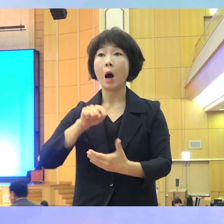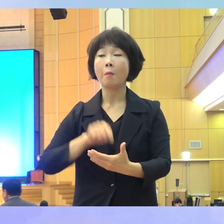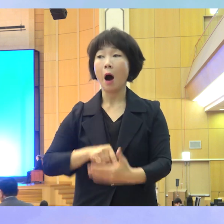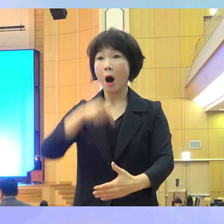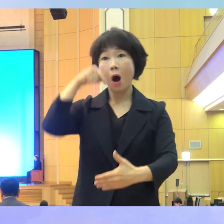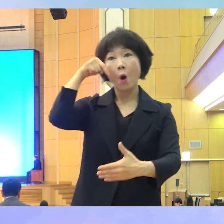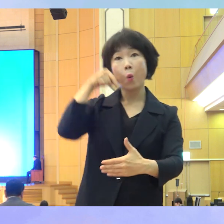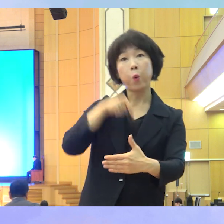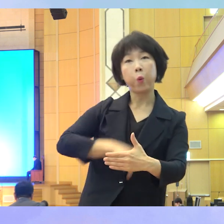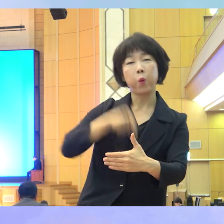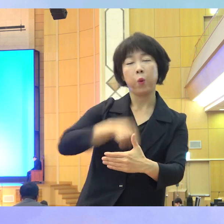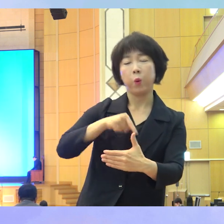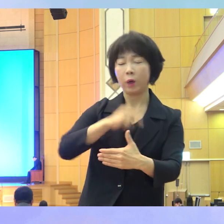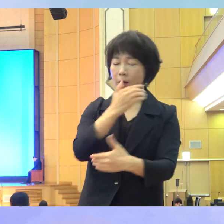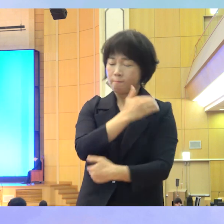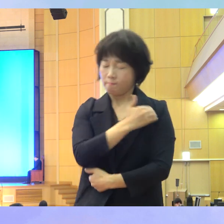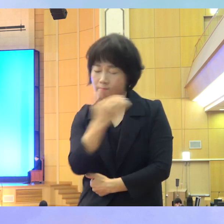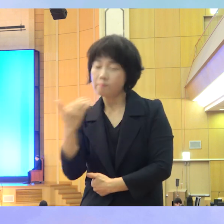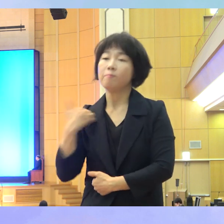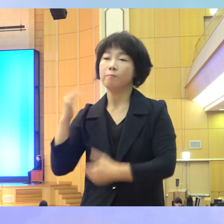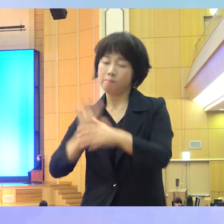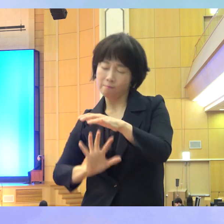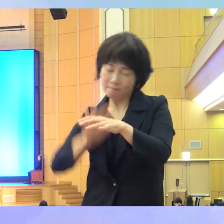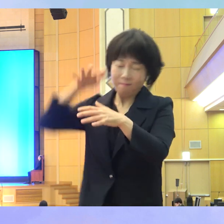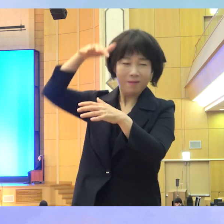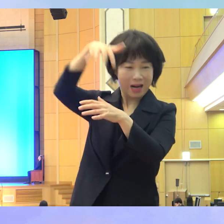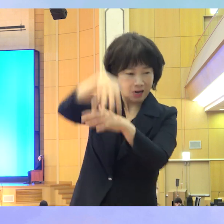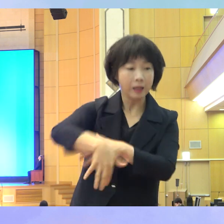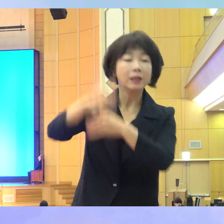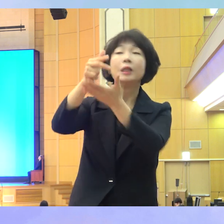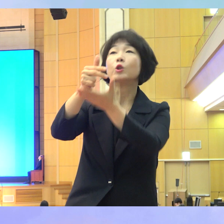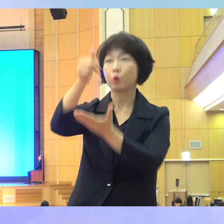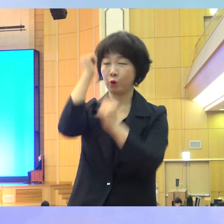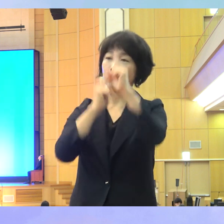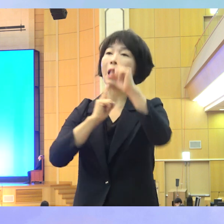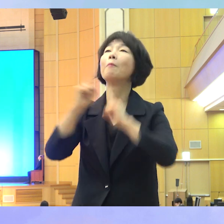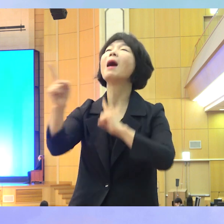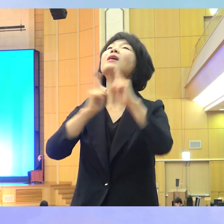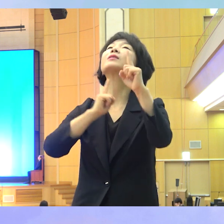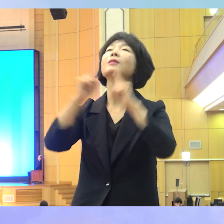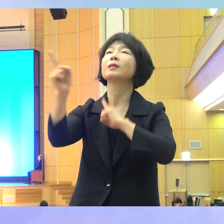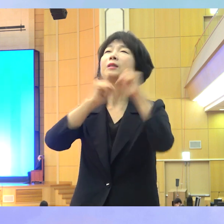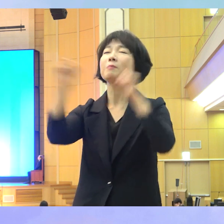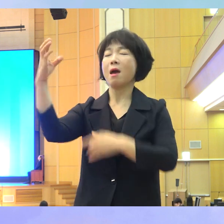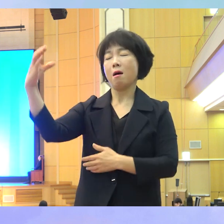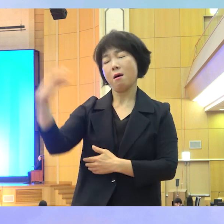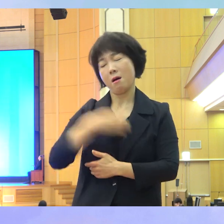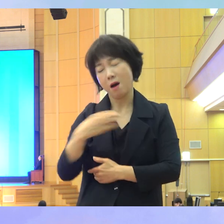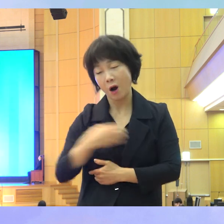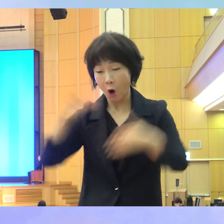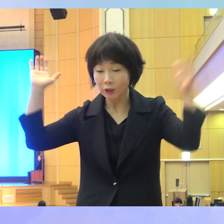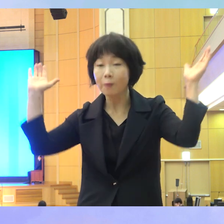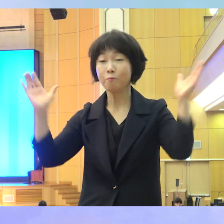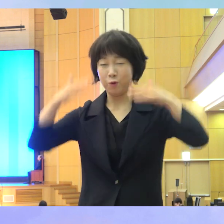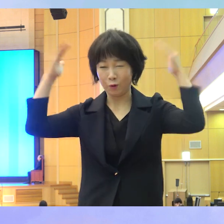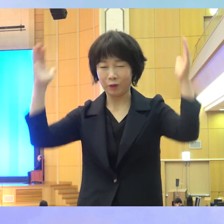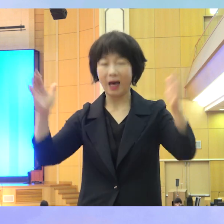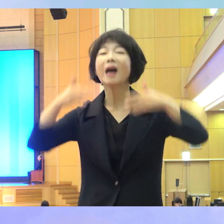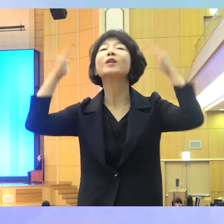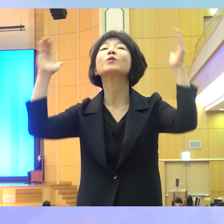내 맘속에 넘치네. 주님 말씀에